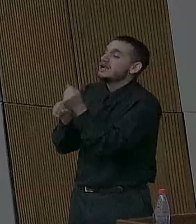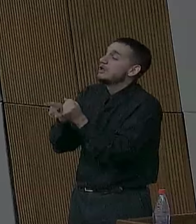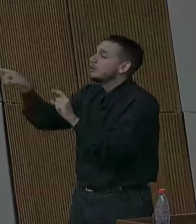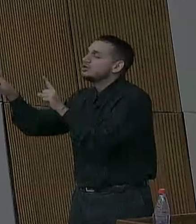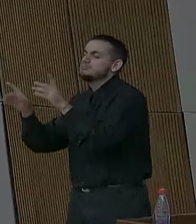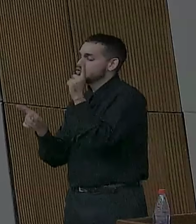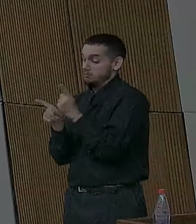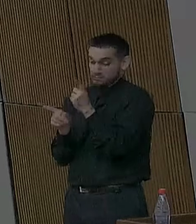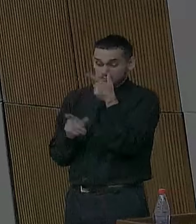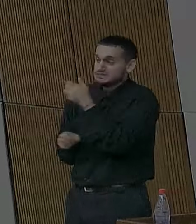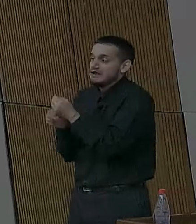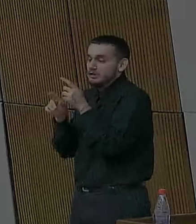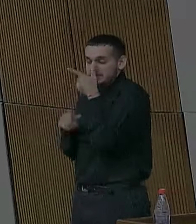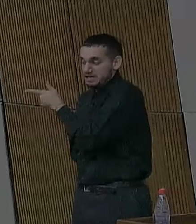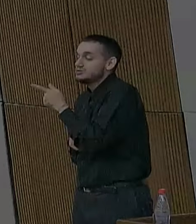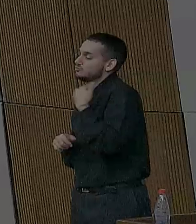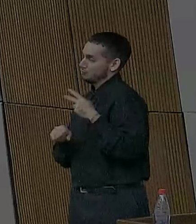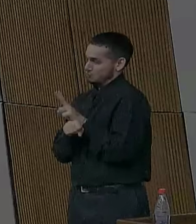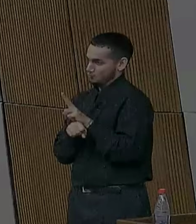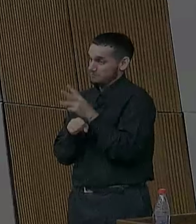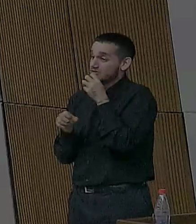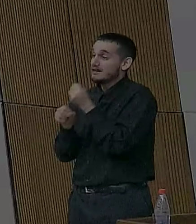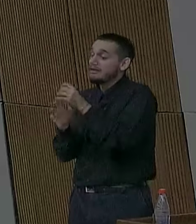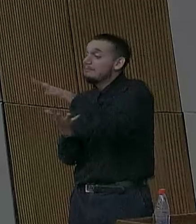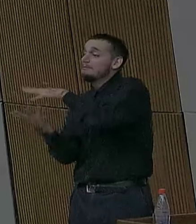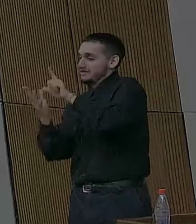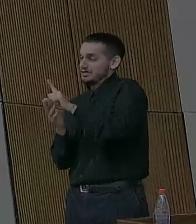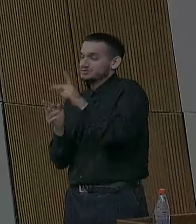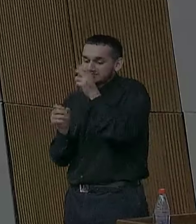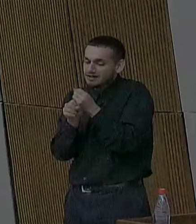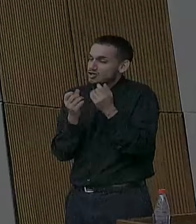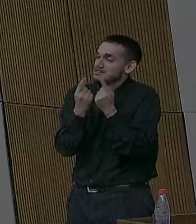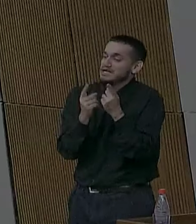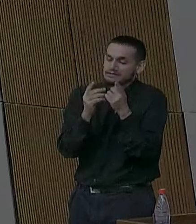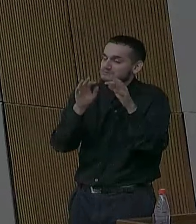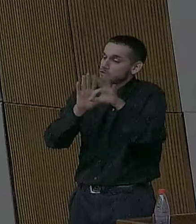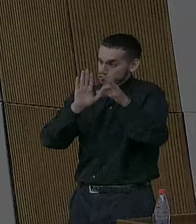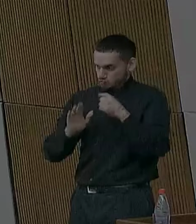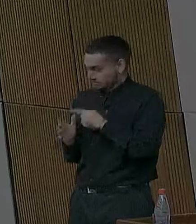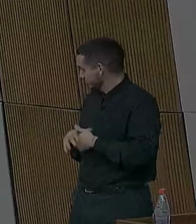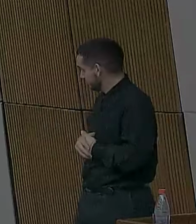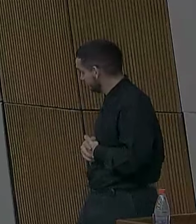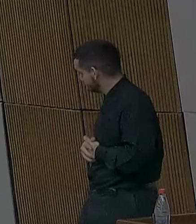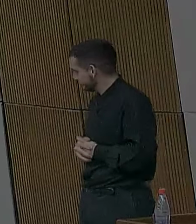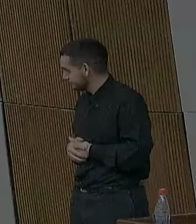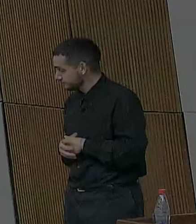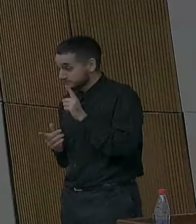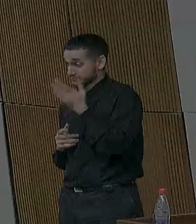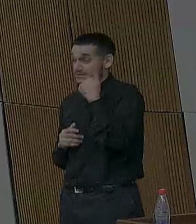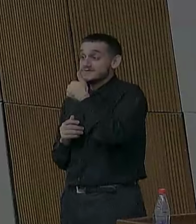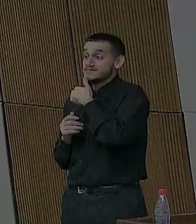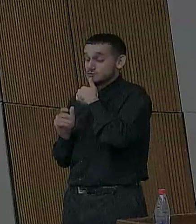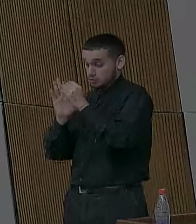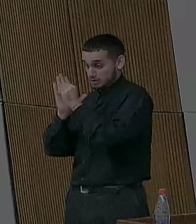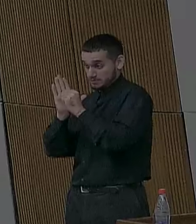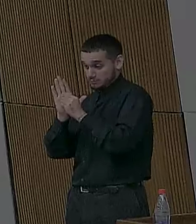mezclarlo, eso tenemos que seguir cuidando, ¿verdad? Y después llegar, la historia también nos da la razón de